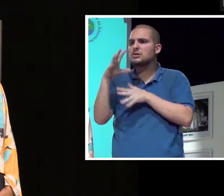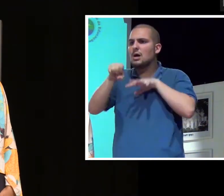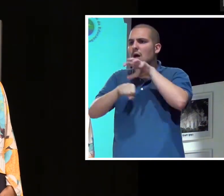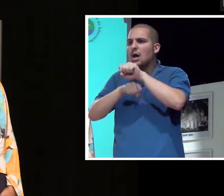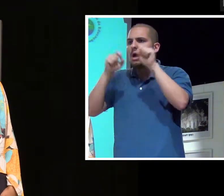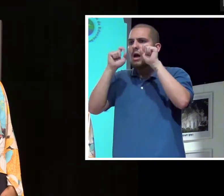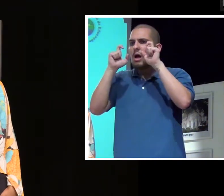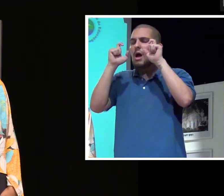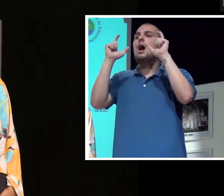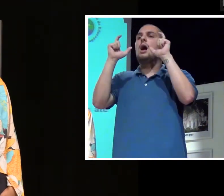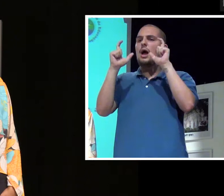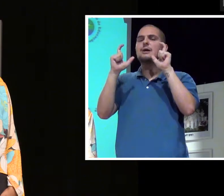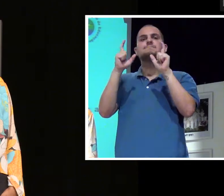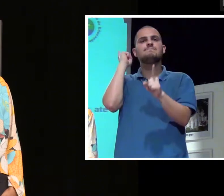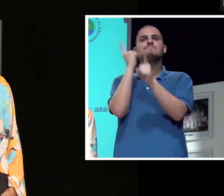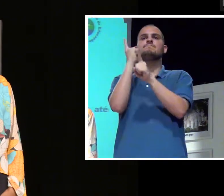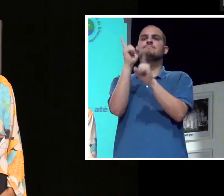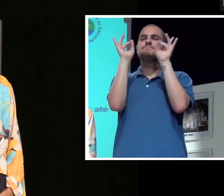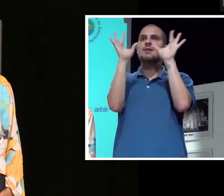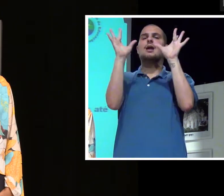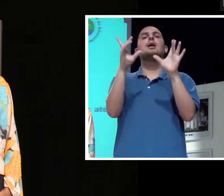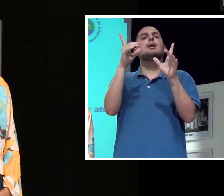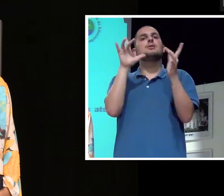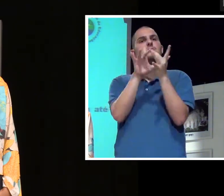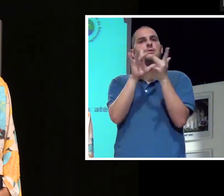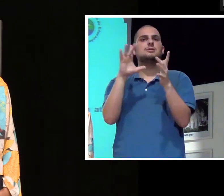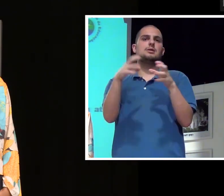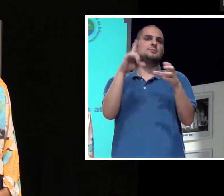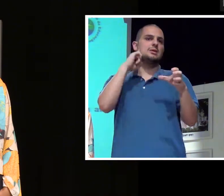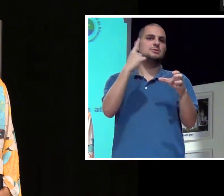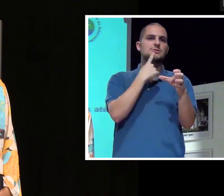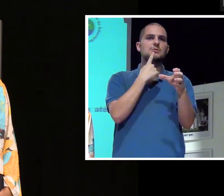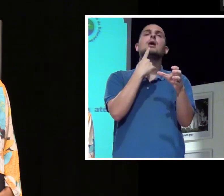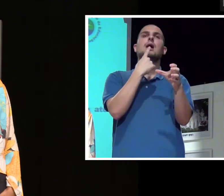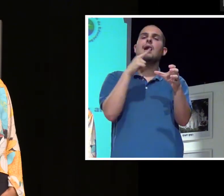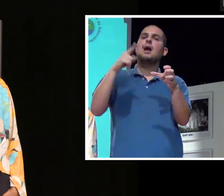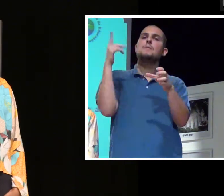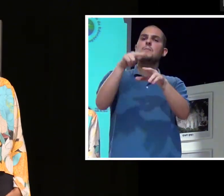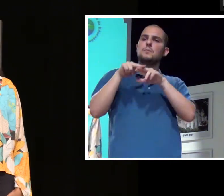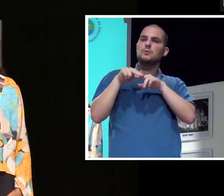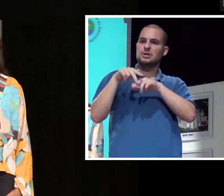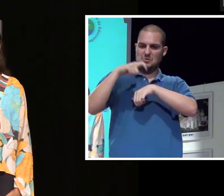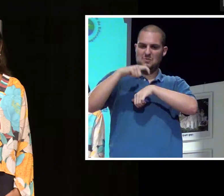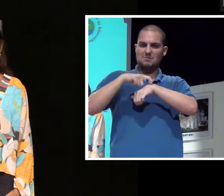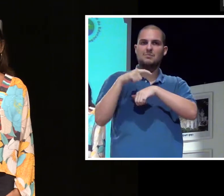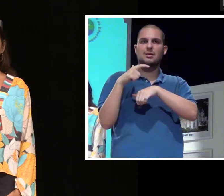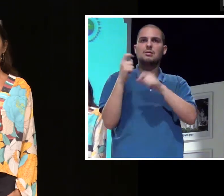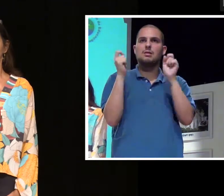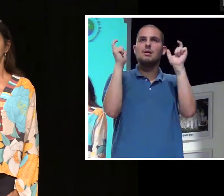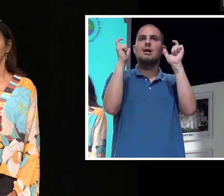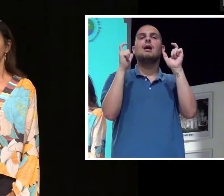a necessidade realmente de estar mais em contato com a comunidade surda. Então, a partir desse momento, a